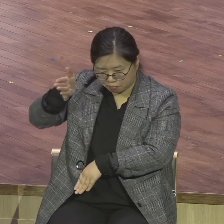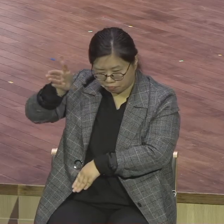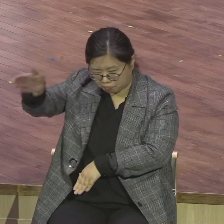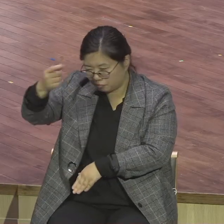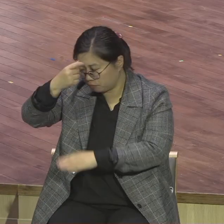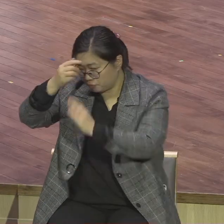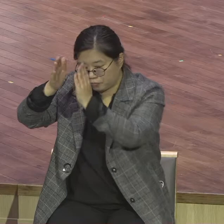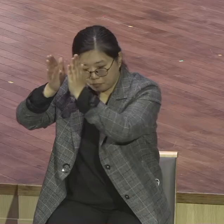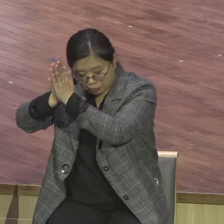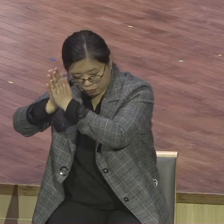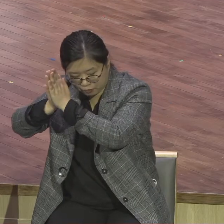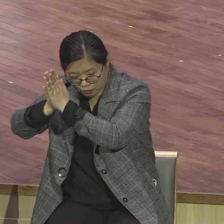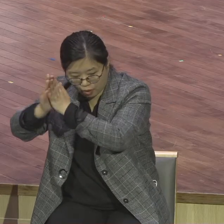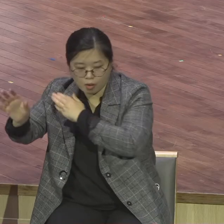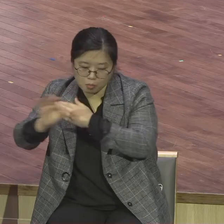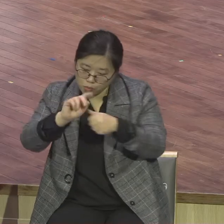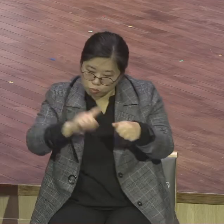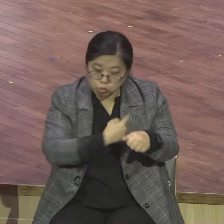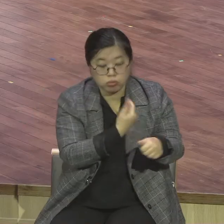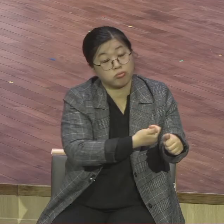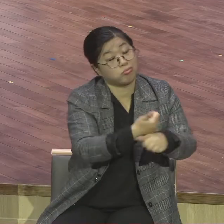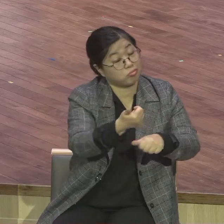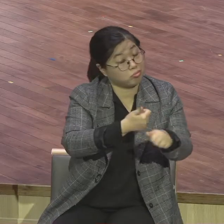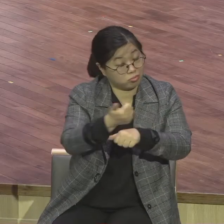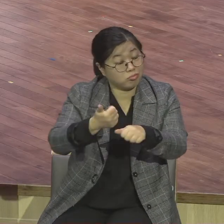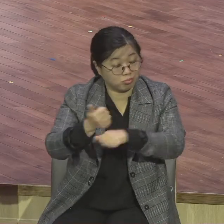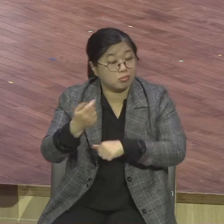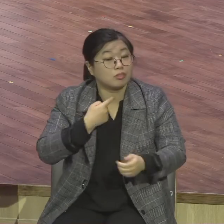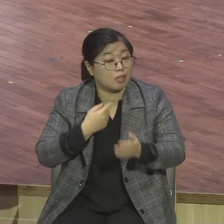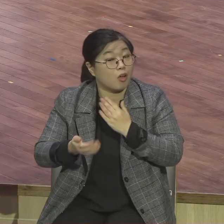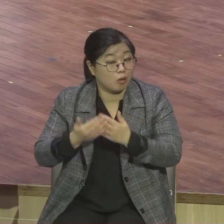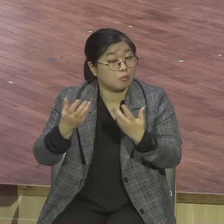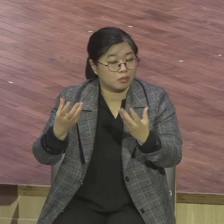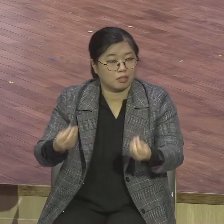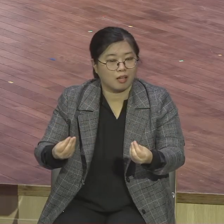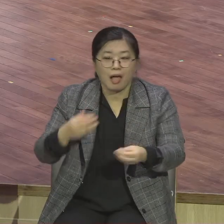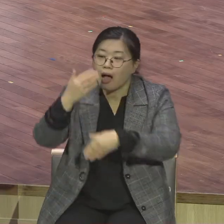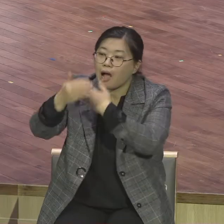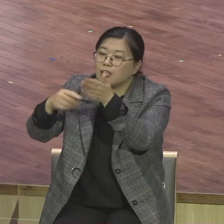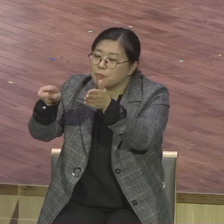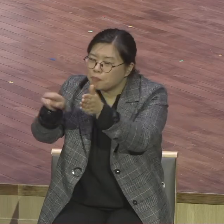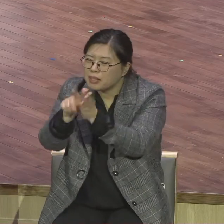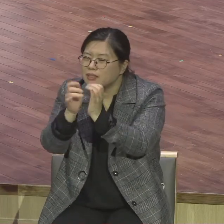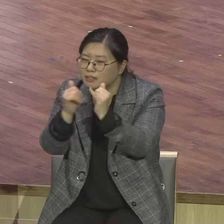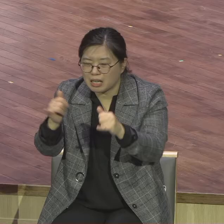심플해. 복잡하지 않아. 뭐가 하나님 복잡합니까? 전능자가 계시는.